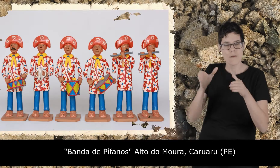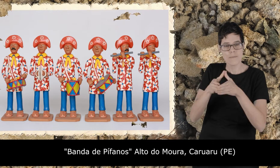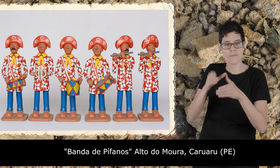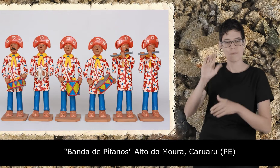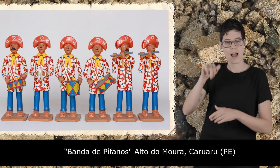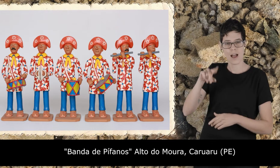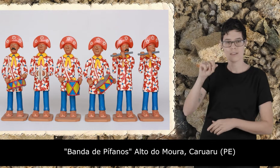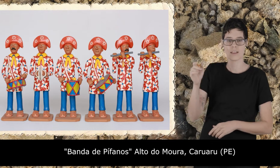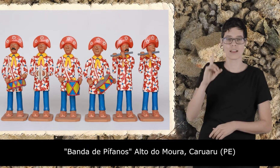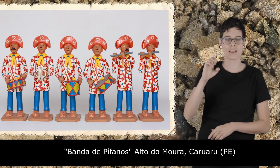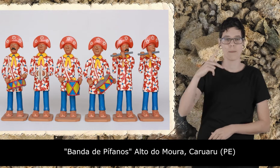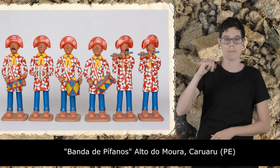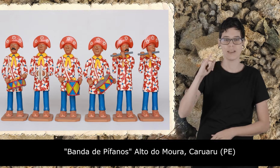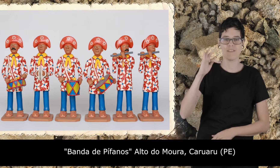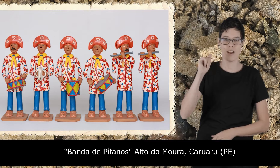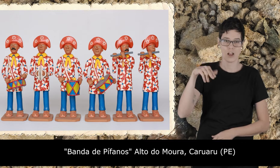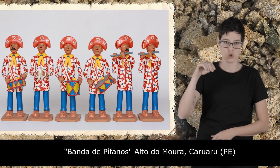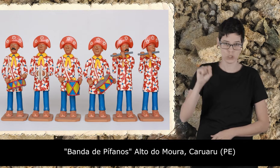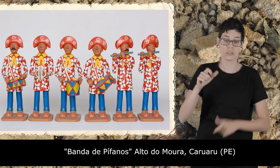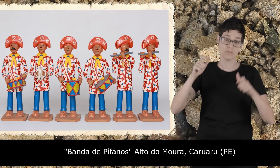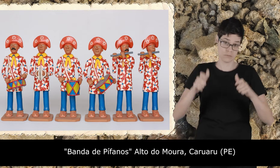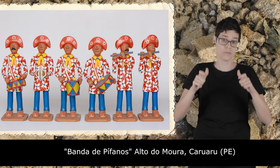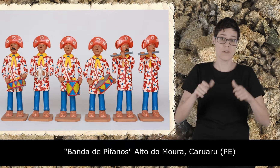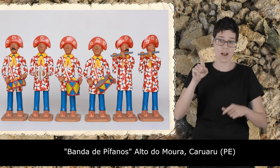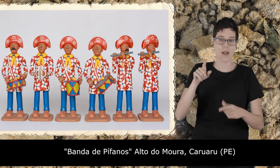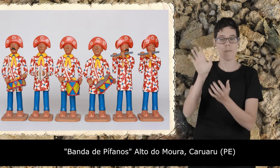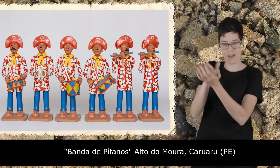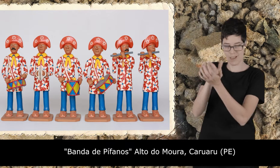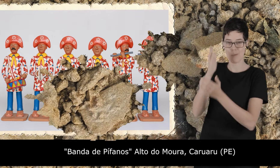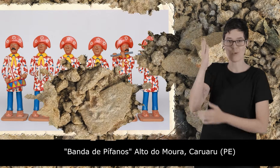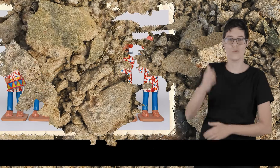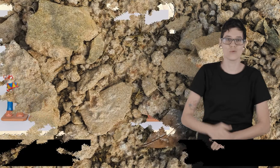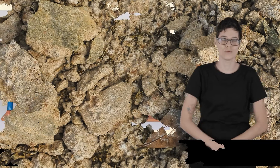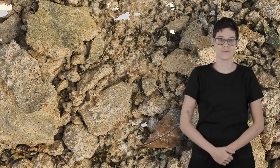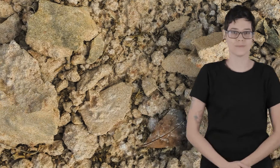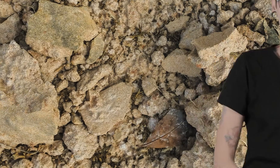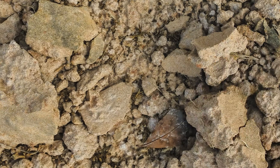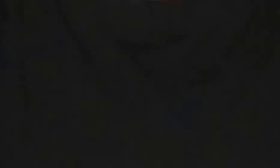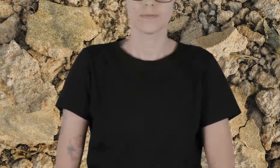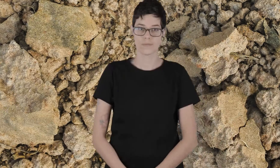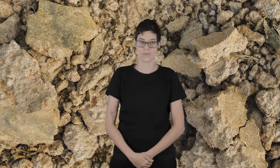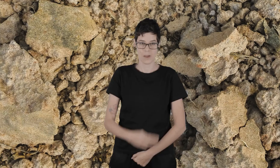Banda de Pífanos, Alto do Moura, Caruaru, Pernambuco.